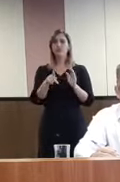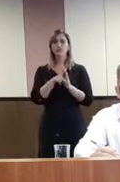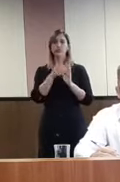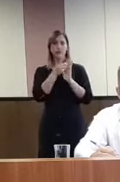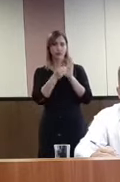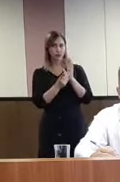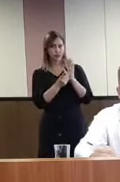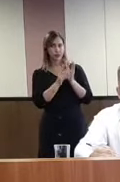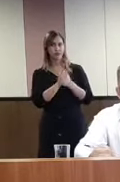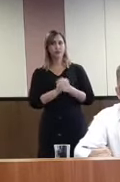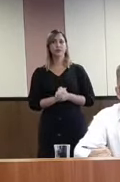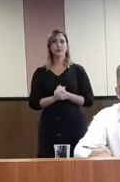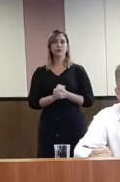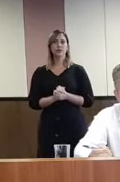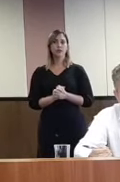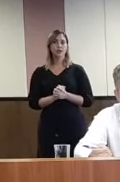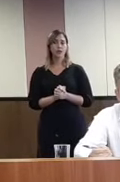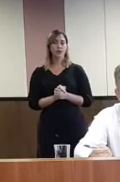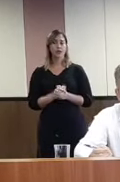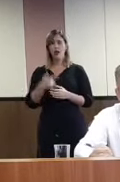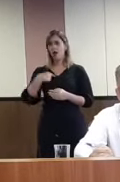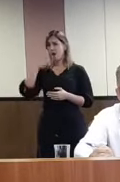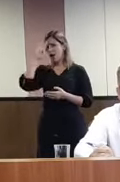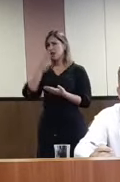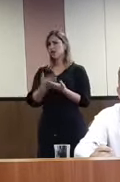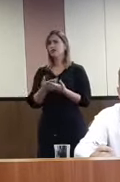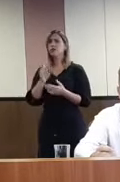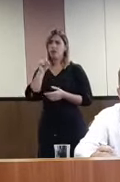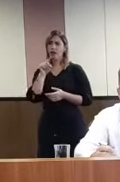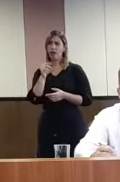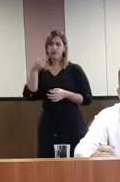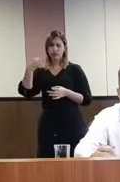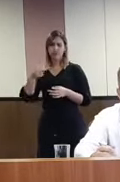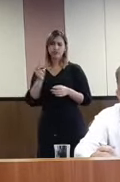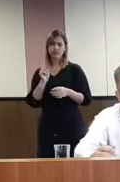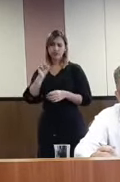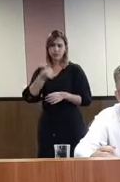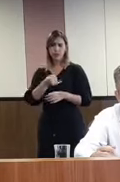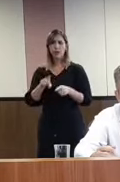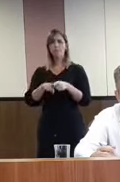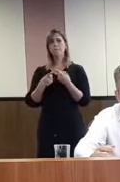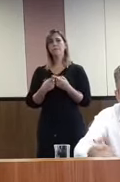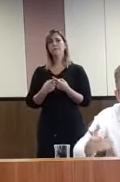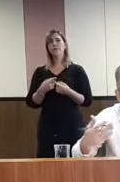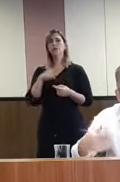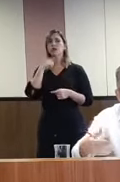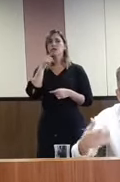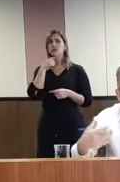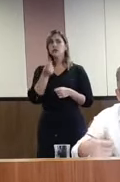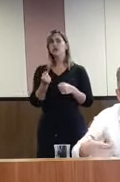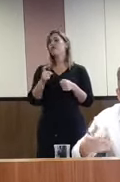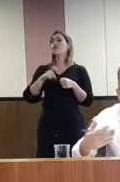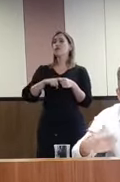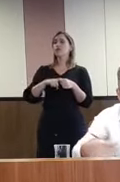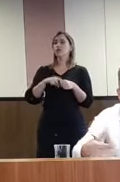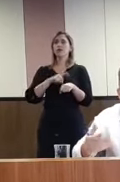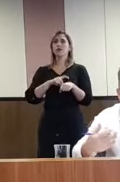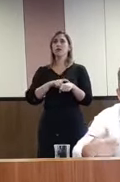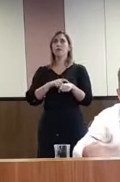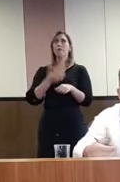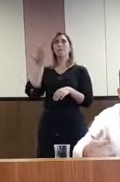decretos? Celso, eu acredito que seria um bom caminho, sim. Mas a gente não consegue voltar no tempo